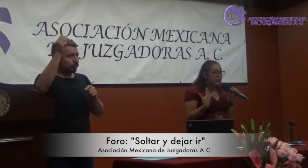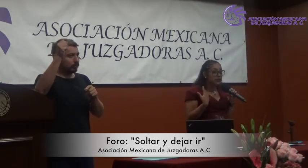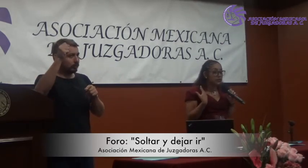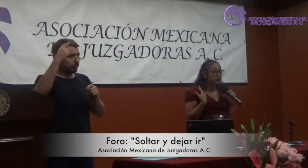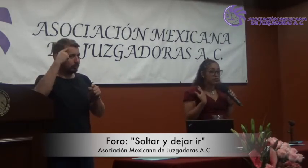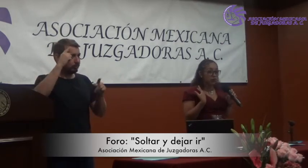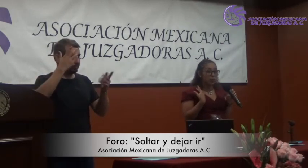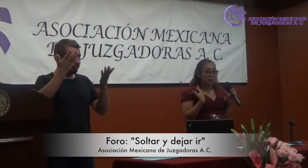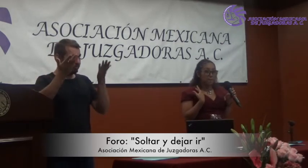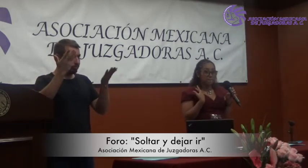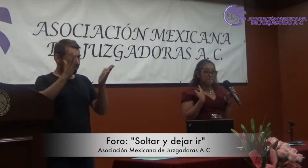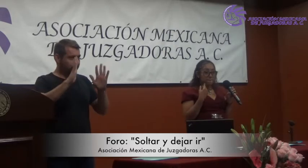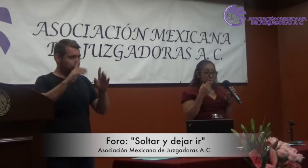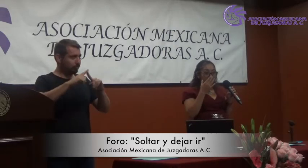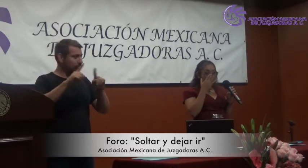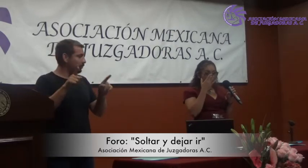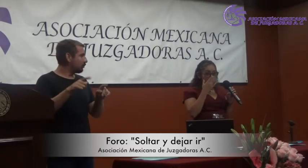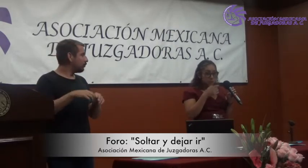me van siguiendo?